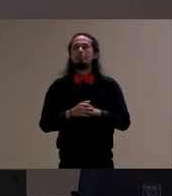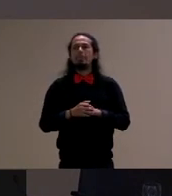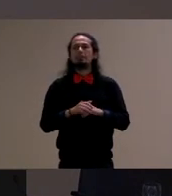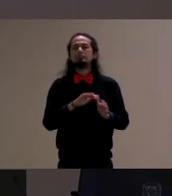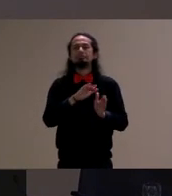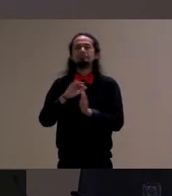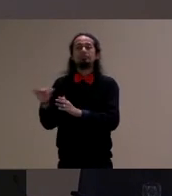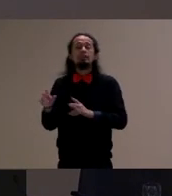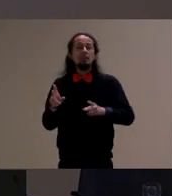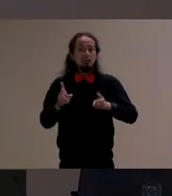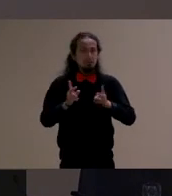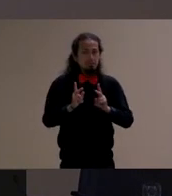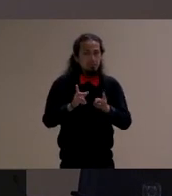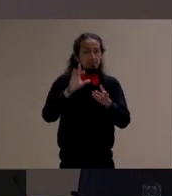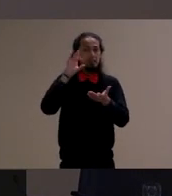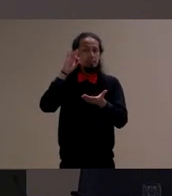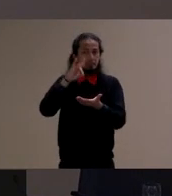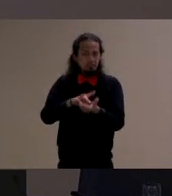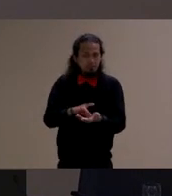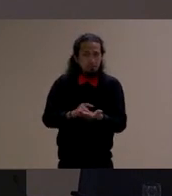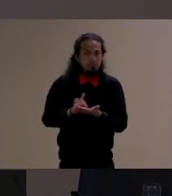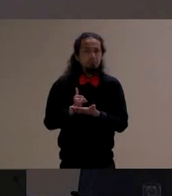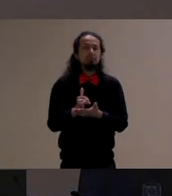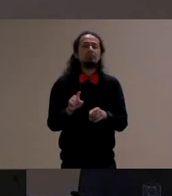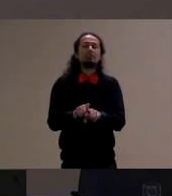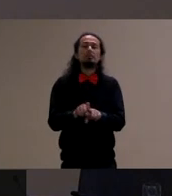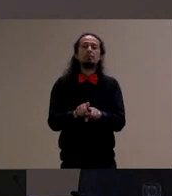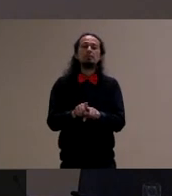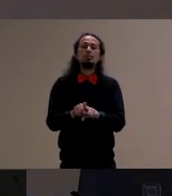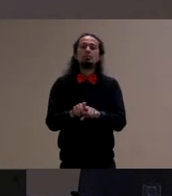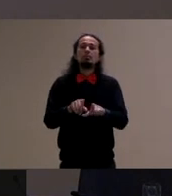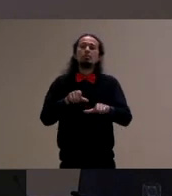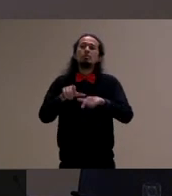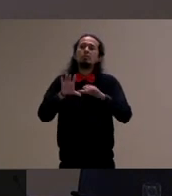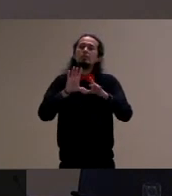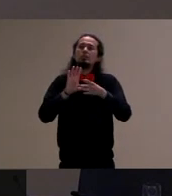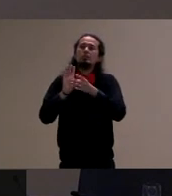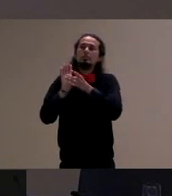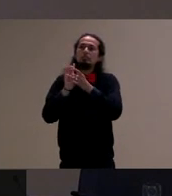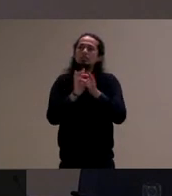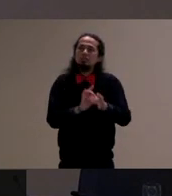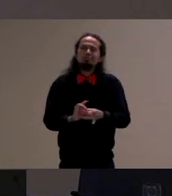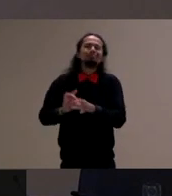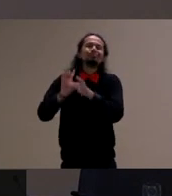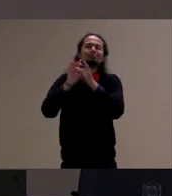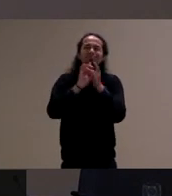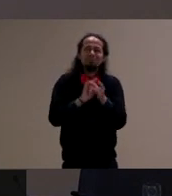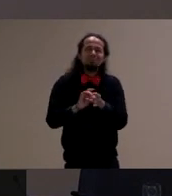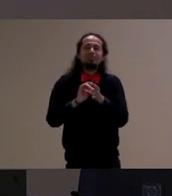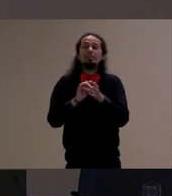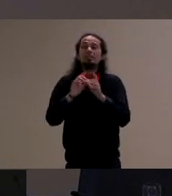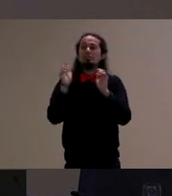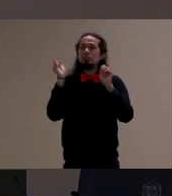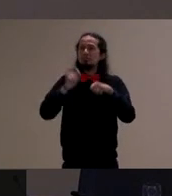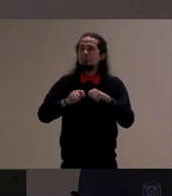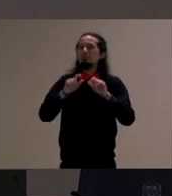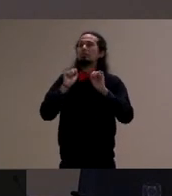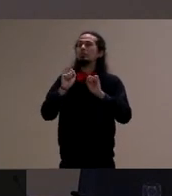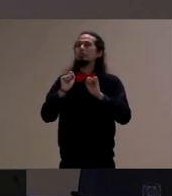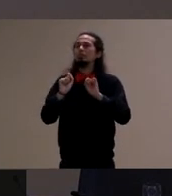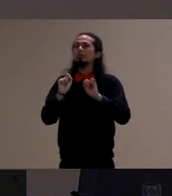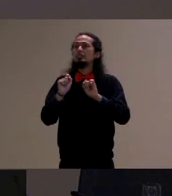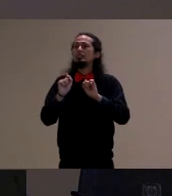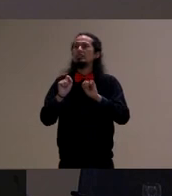o movimento de recontextualização possibilitou um revisitar dos documentos da rede EA